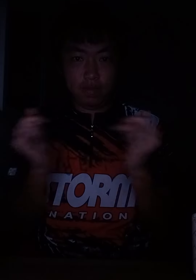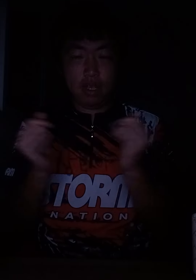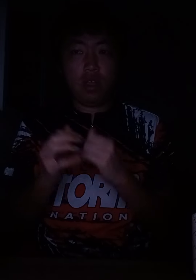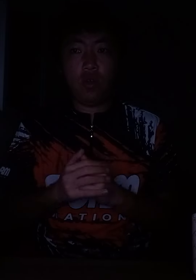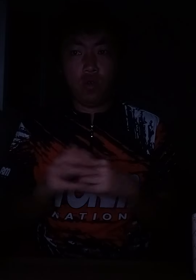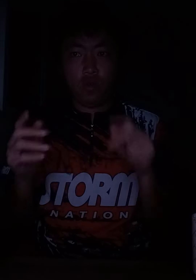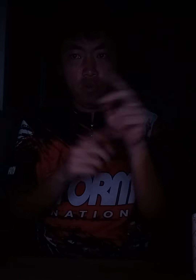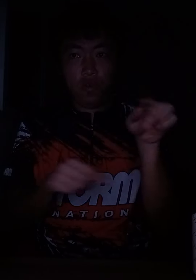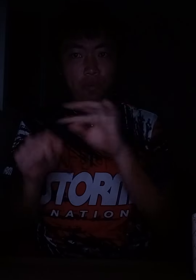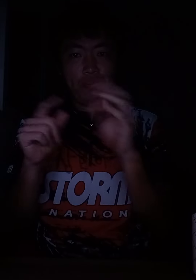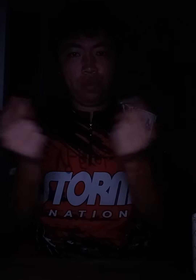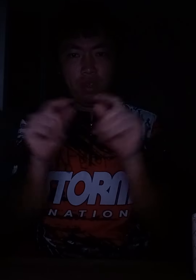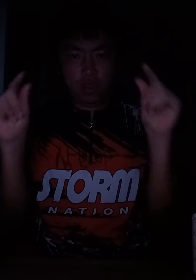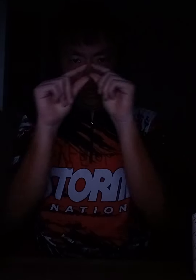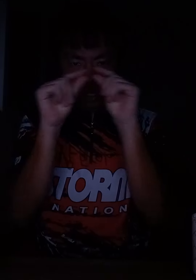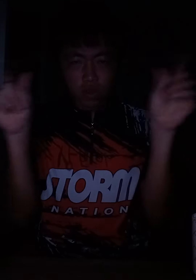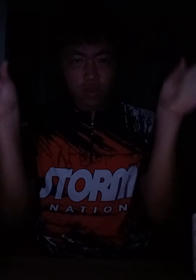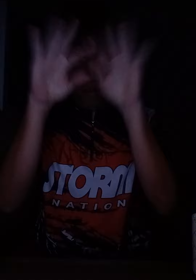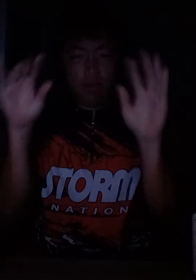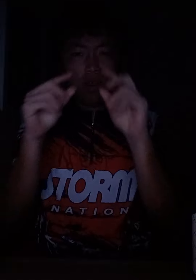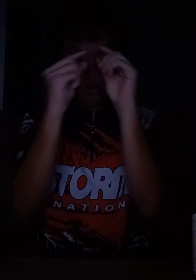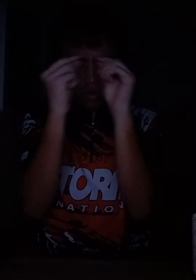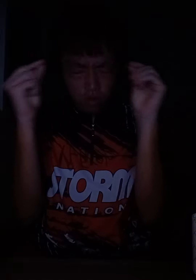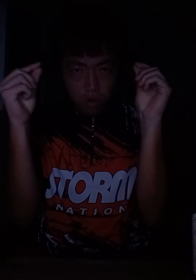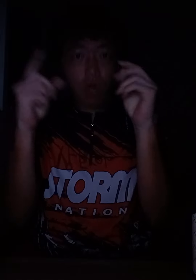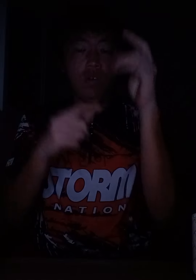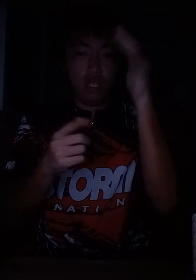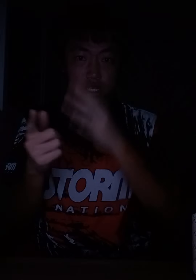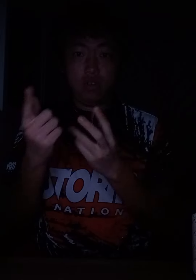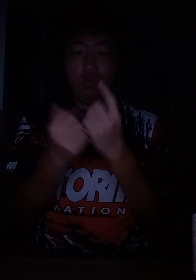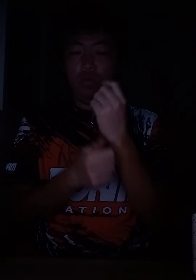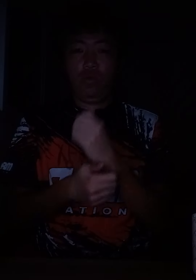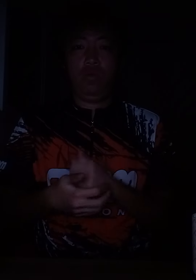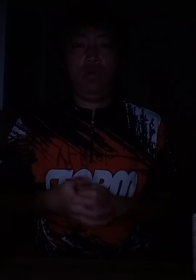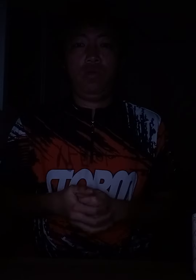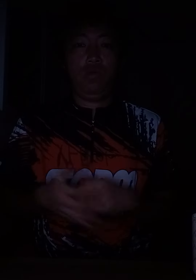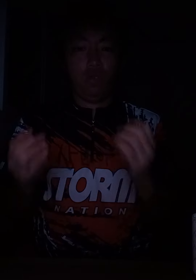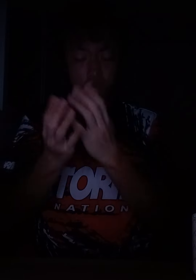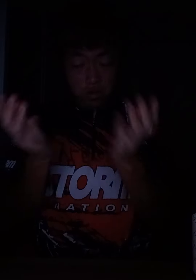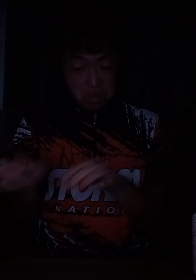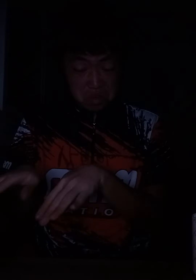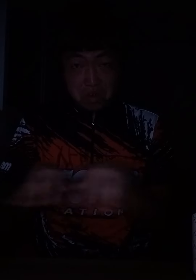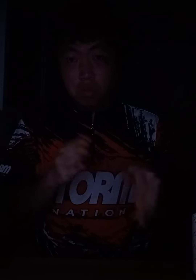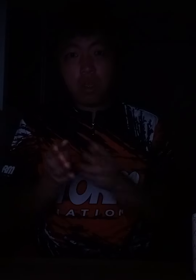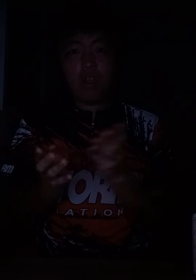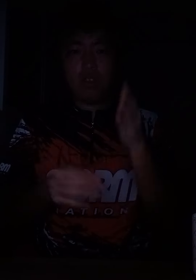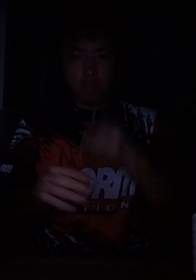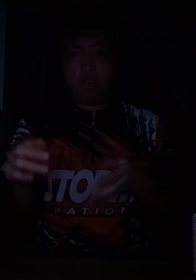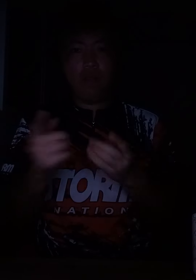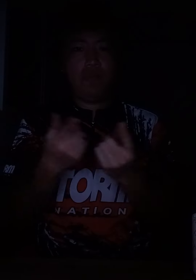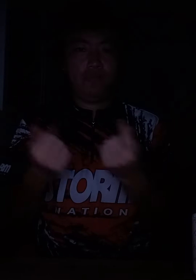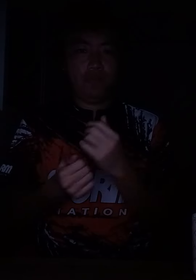잇따랐습니다. 대규모 아파트 단지에서 한밤중에 정전 사고가 발생했고 상수관이 터져 도로가 차단되기도 했습니다. 신고한